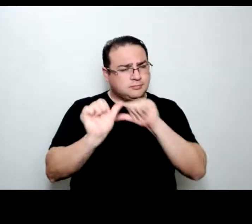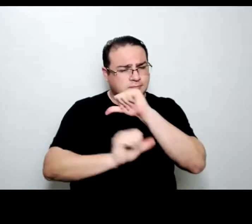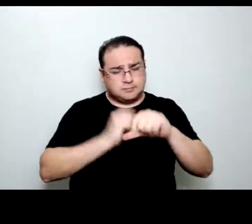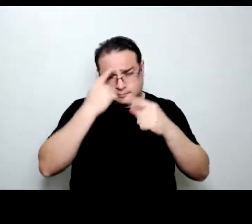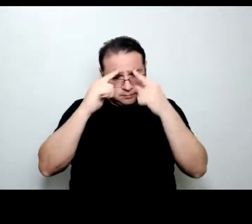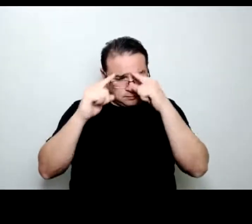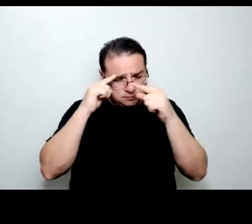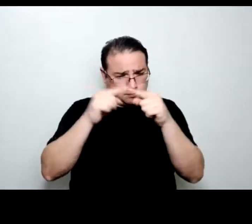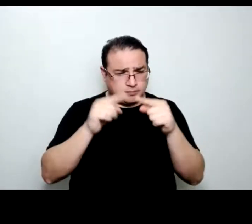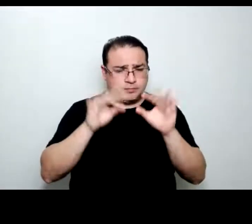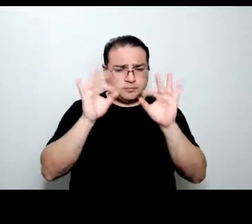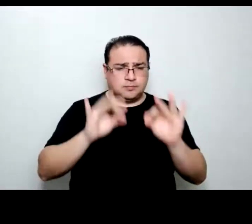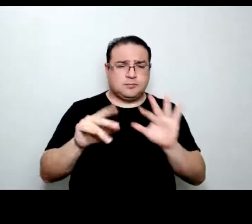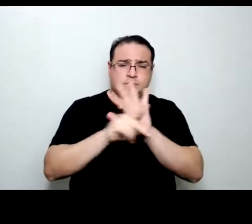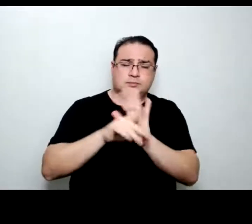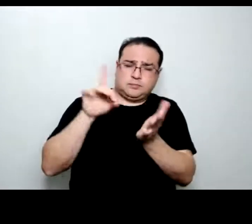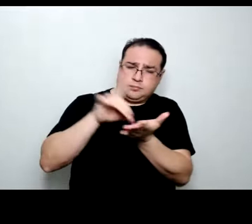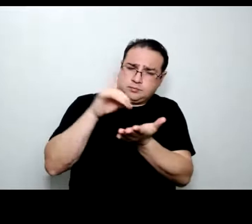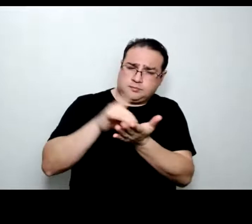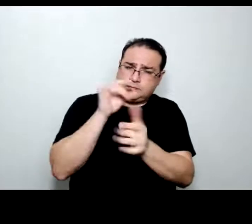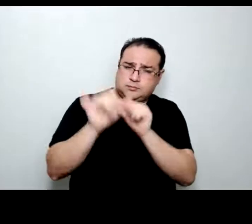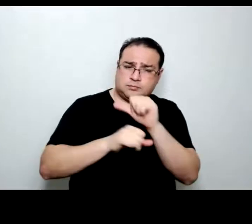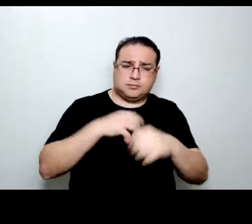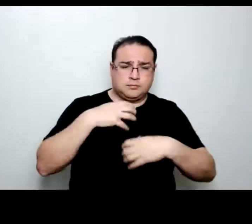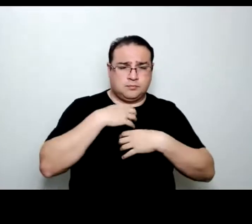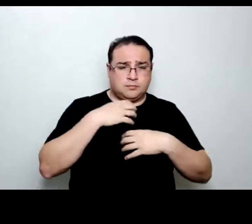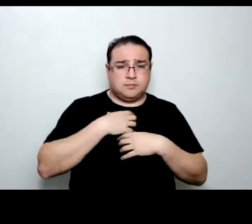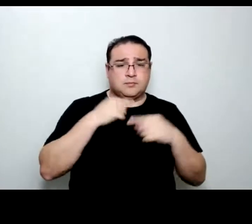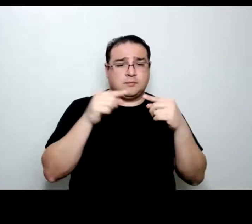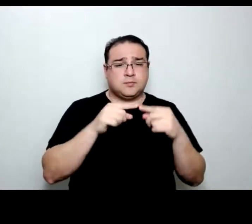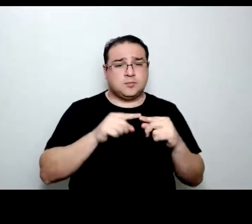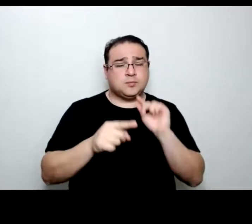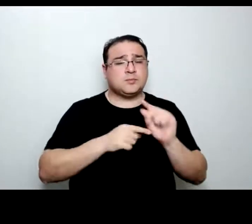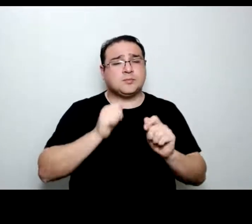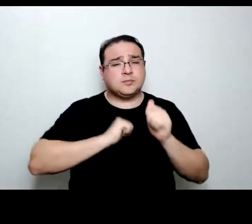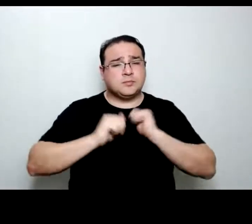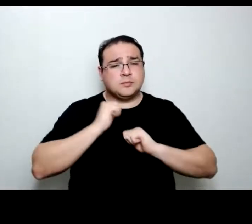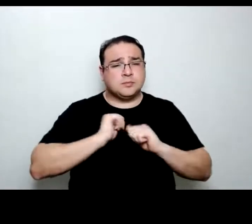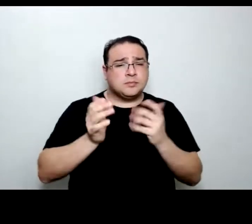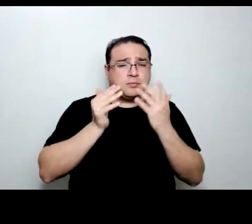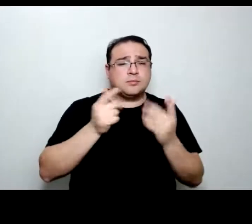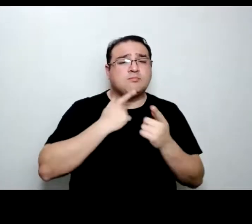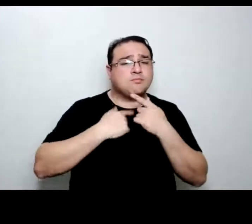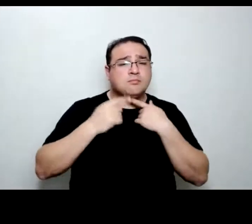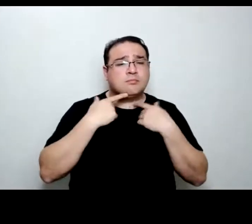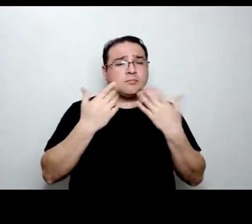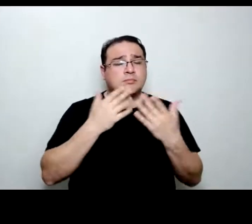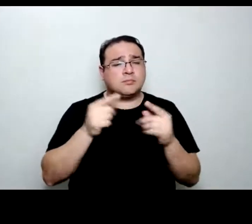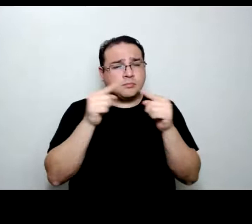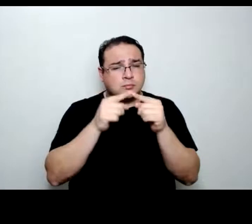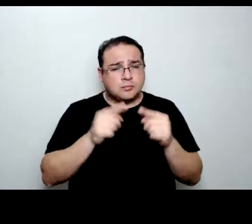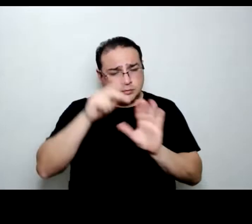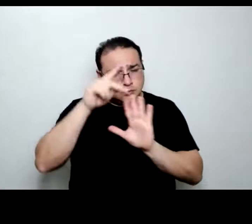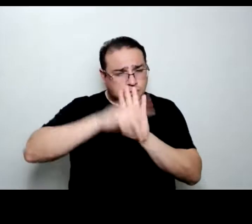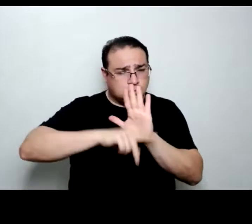materializavam precisamente nos dicionários suas expectativas, seus anseios com relação aos